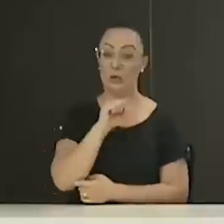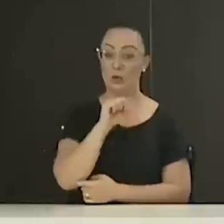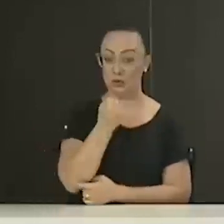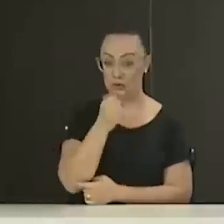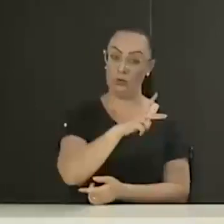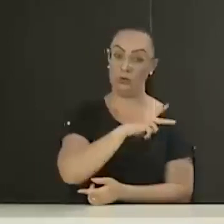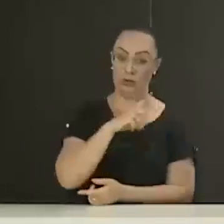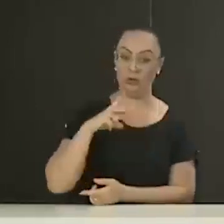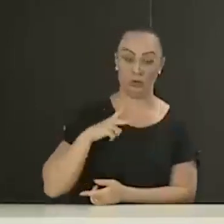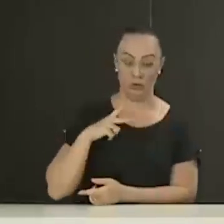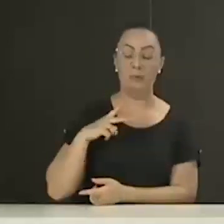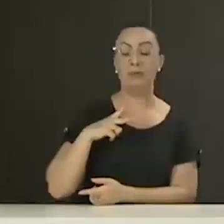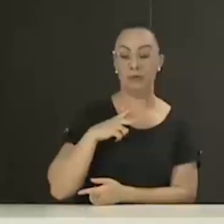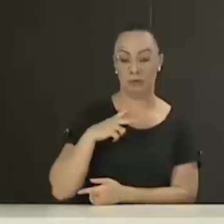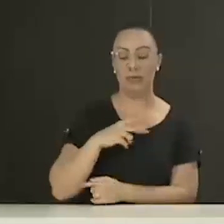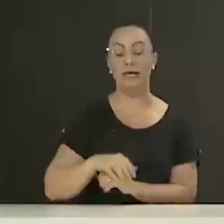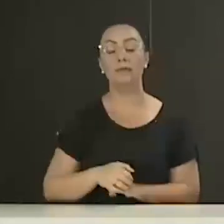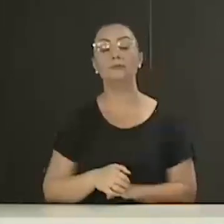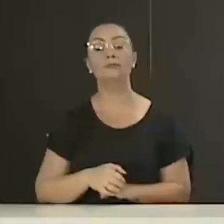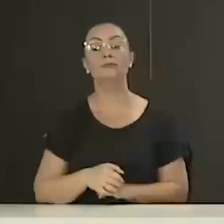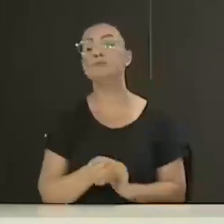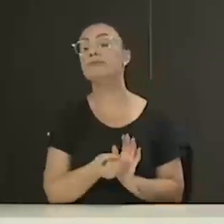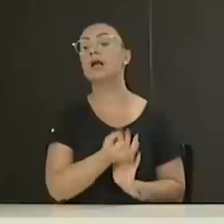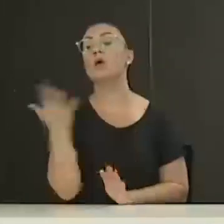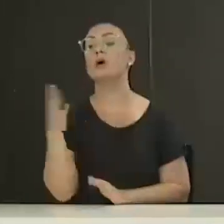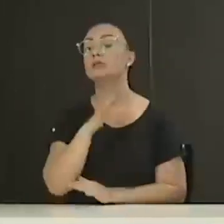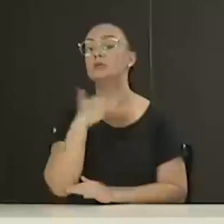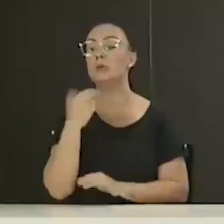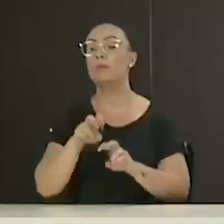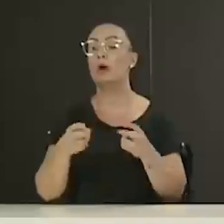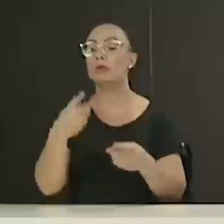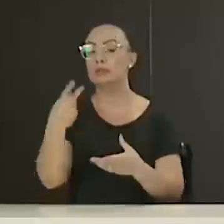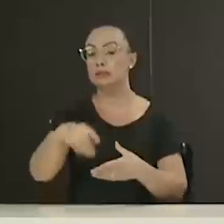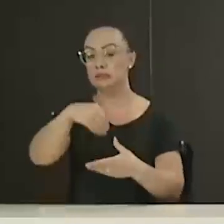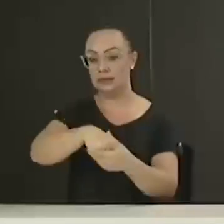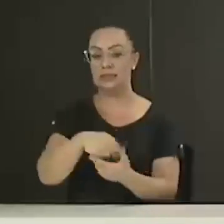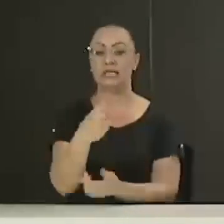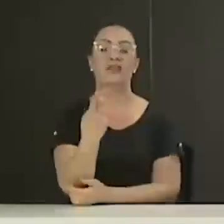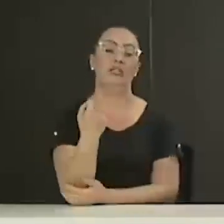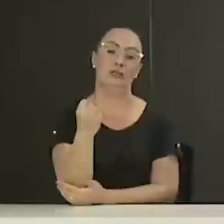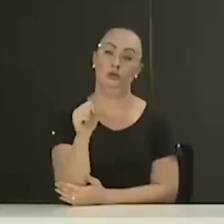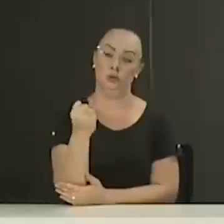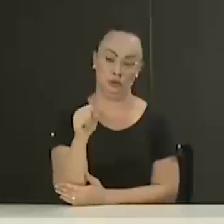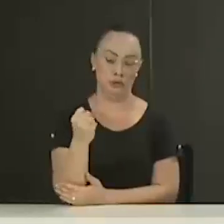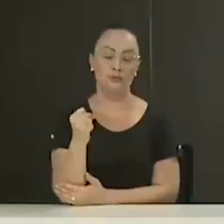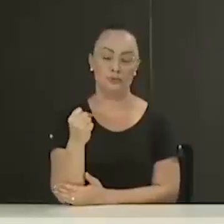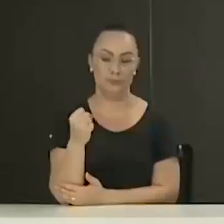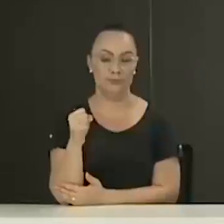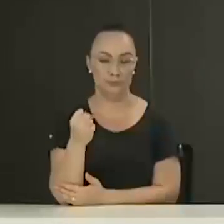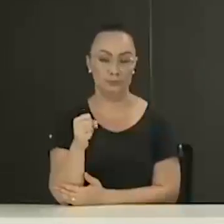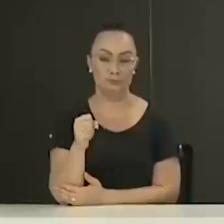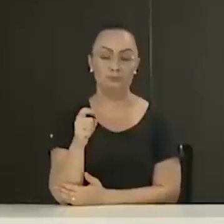para corrigir 19 e um total de 28 óbitos a aqui em santa catarina portanto não temos aí